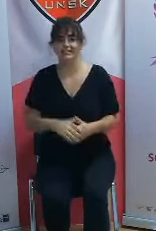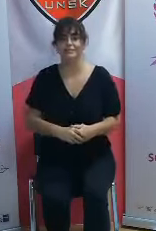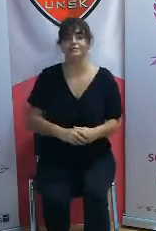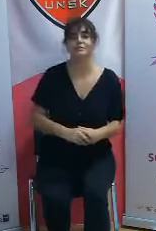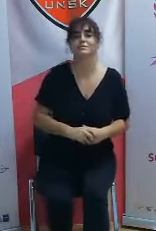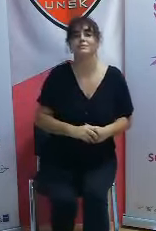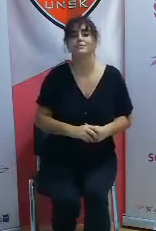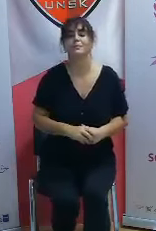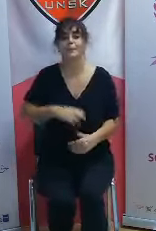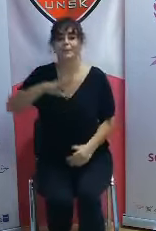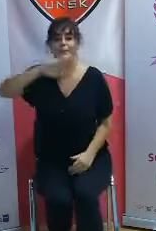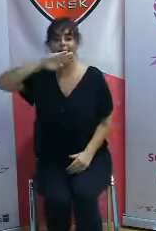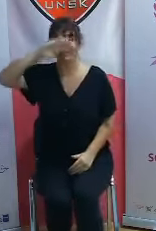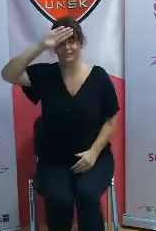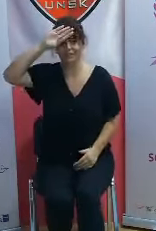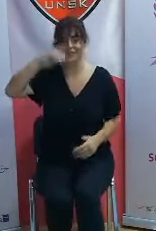bayrımı.